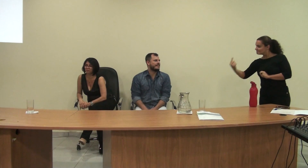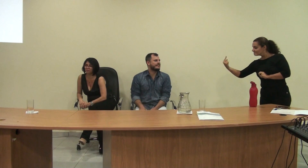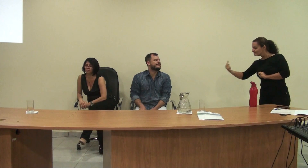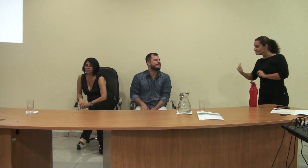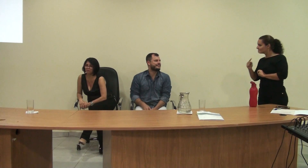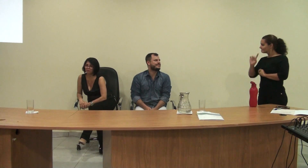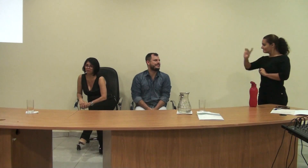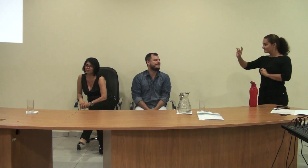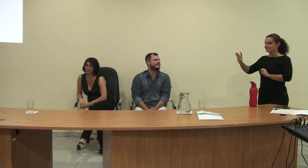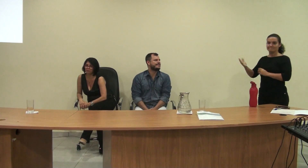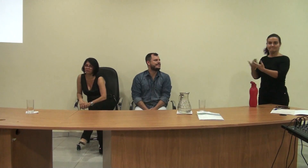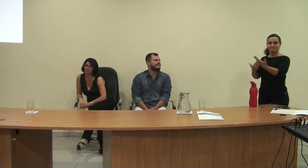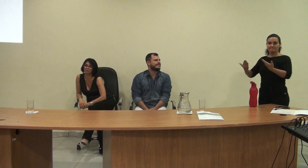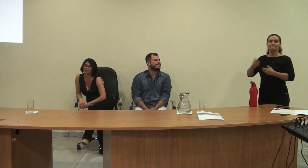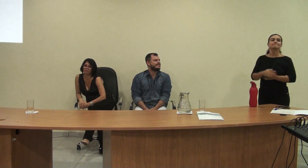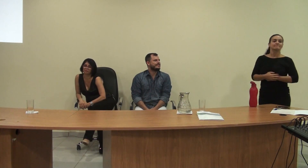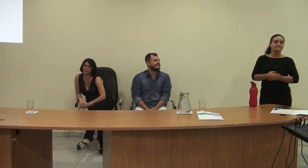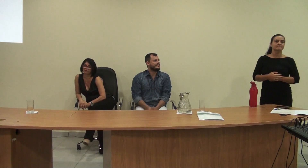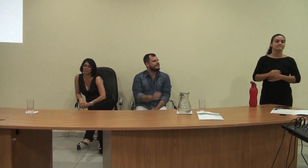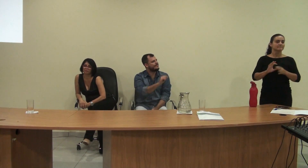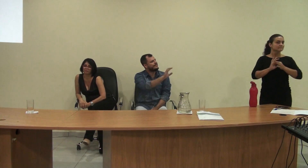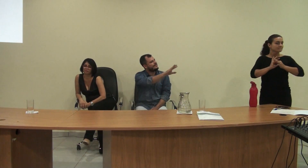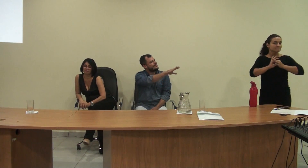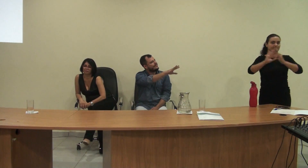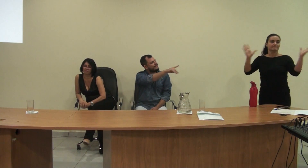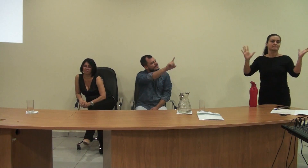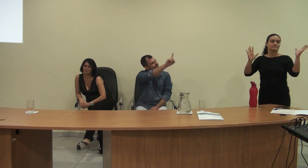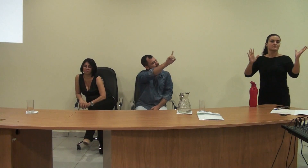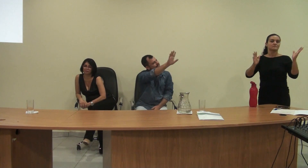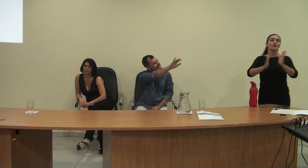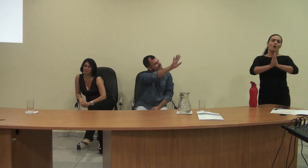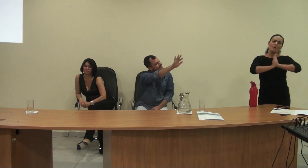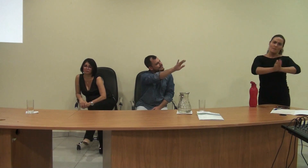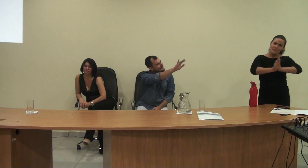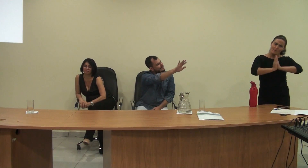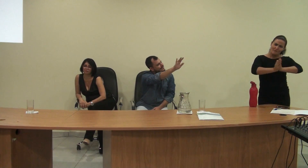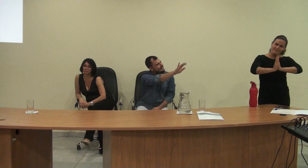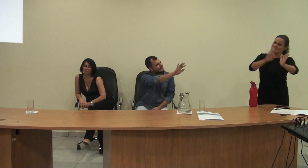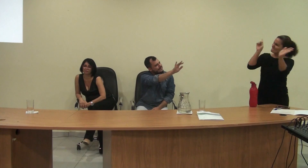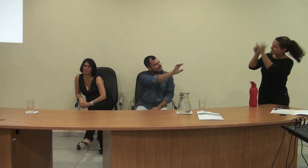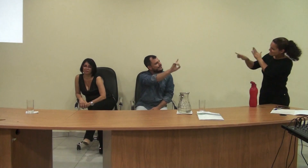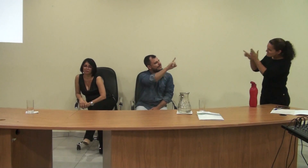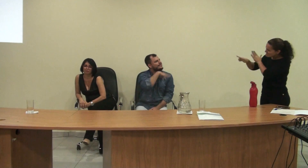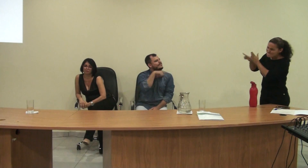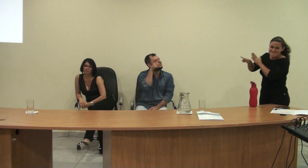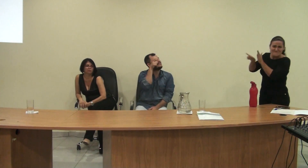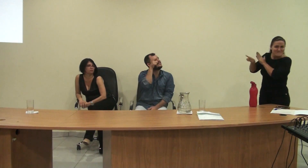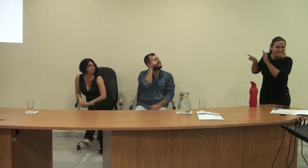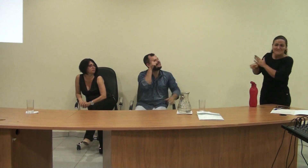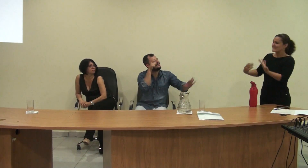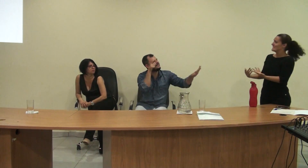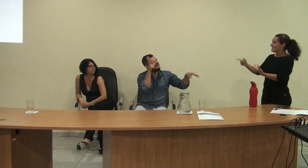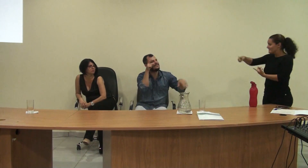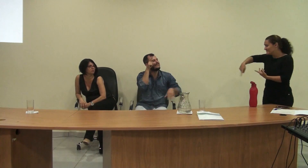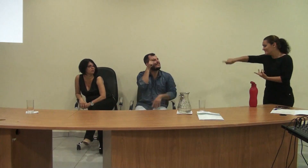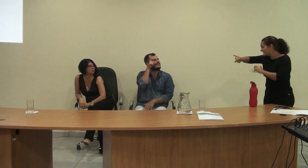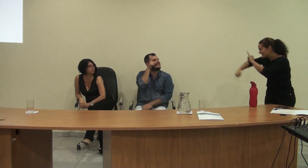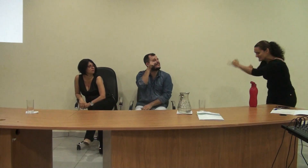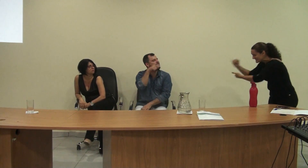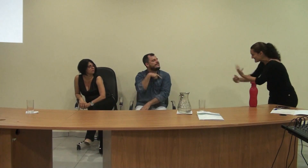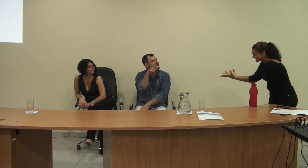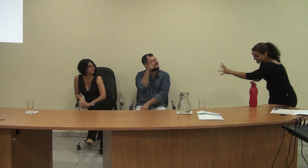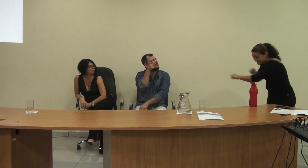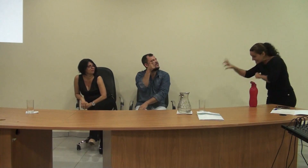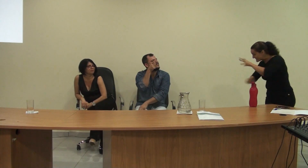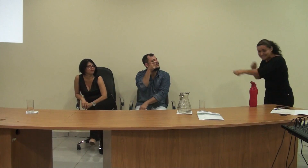de aula, todos esses sujeitos, tradutor e intérprete, todos esses três sujeitos. Então, vem, gente, vamos aproveitar esse momento,